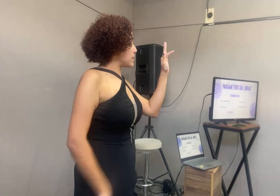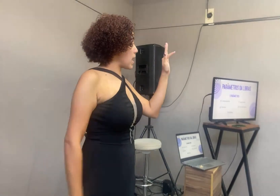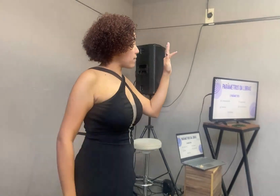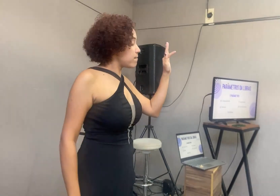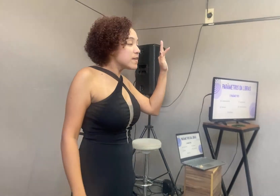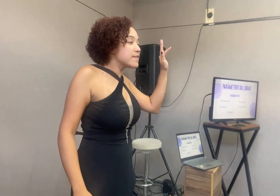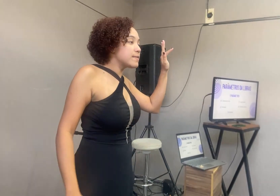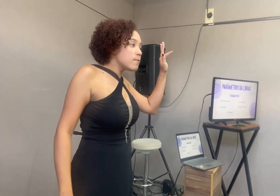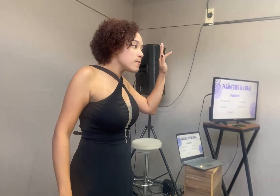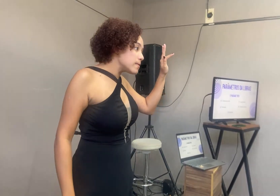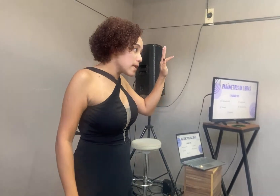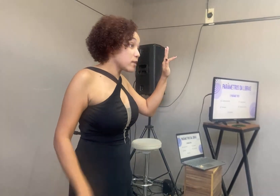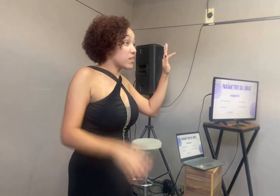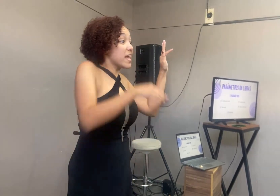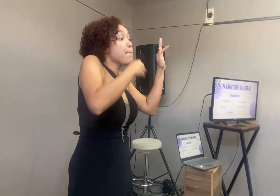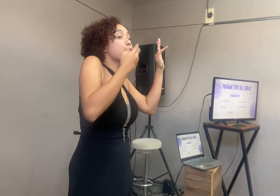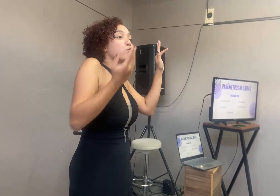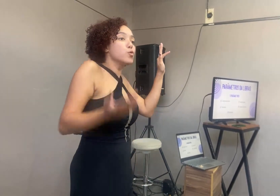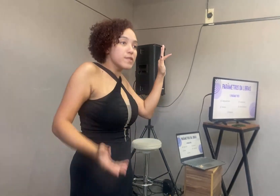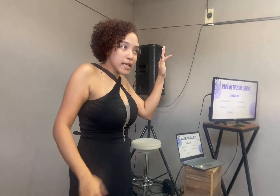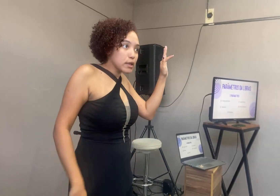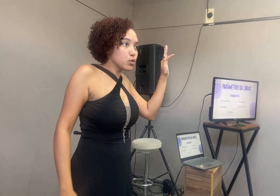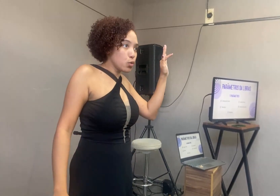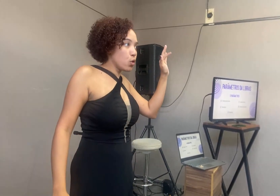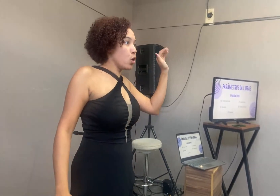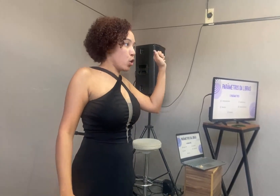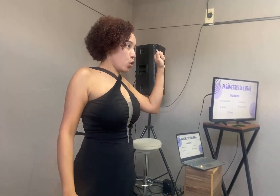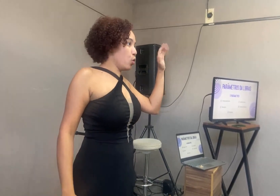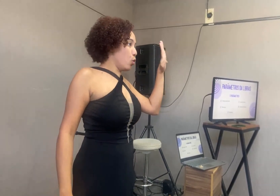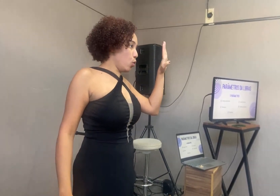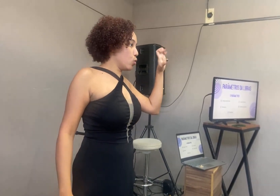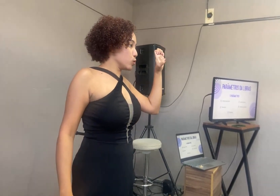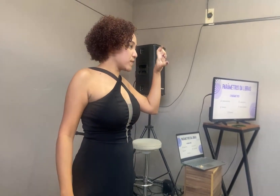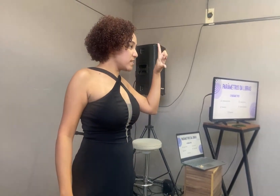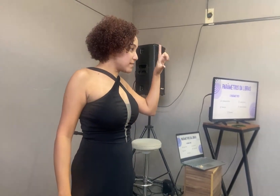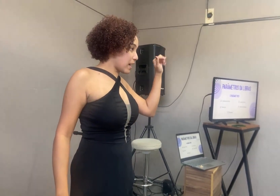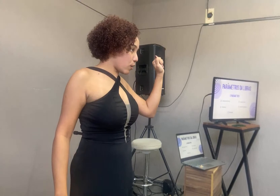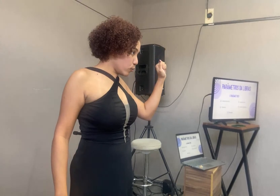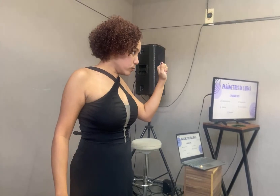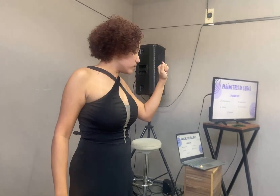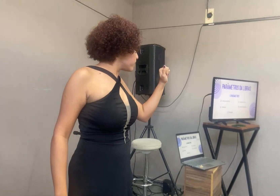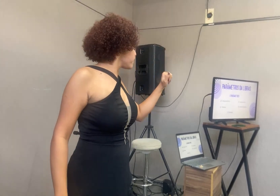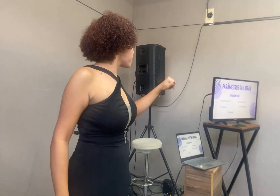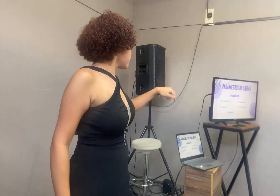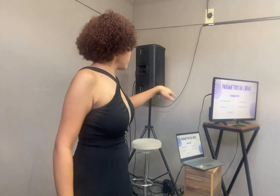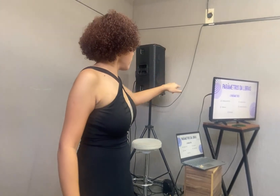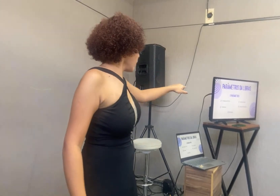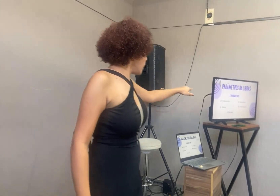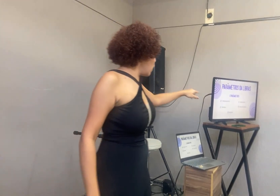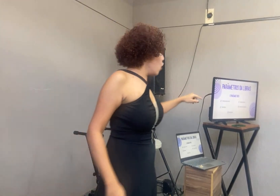estar fazendo, né, reproduzindo o sinal,